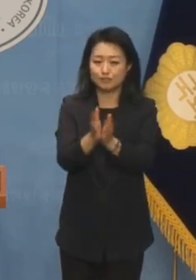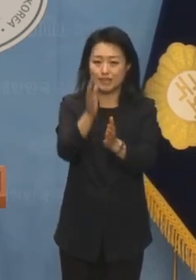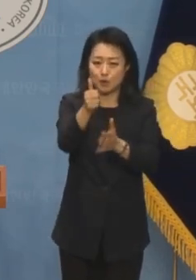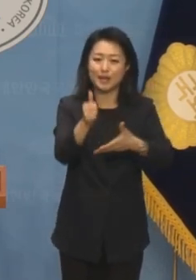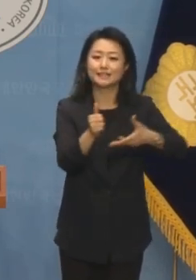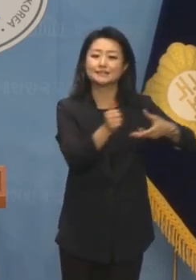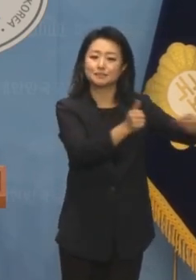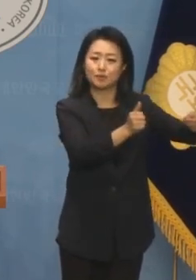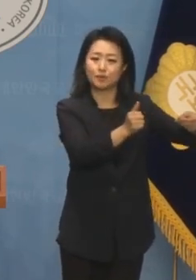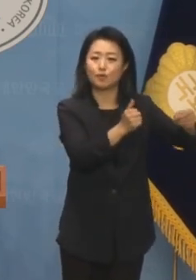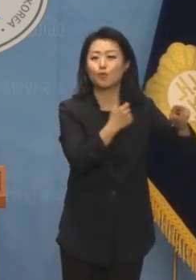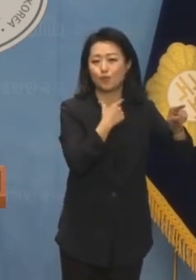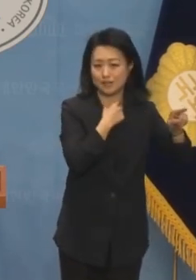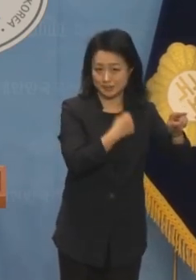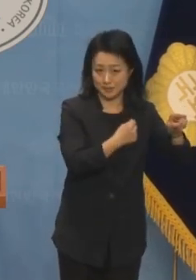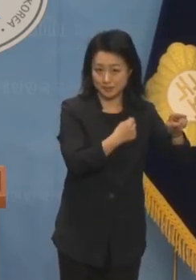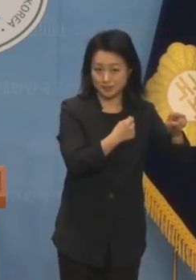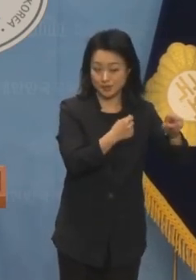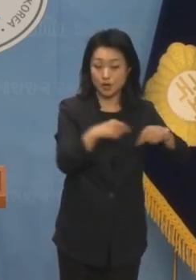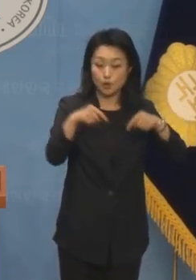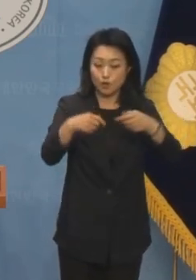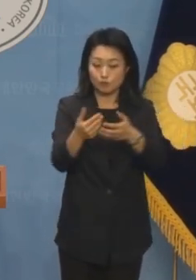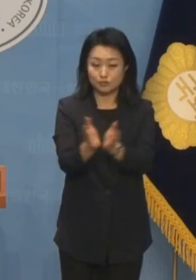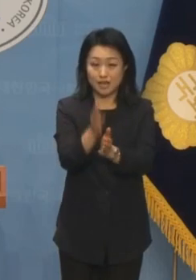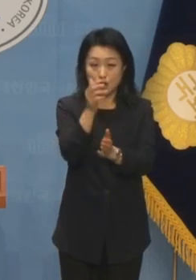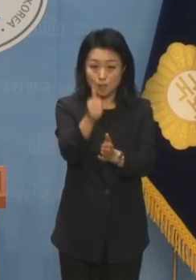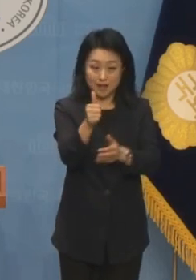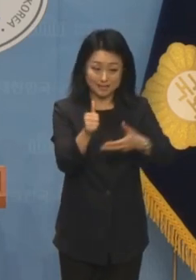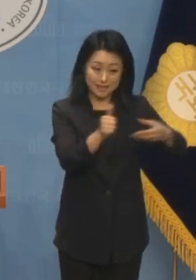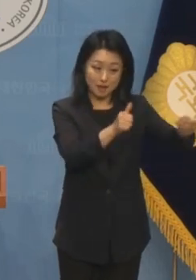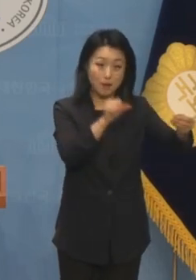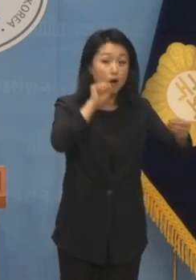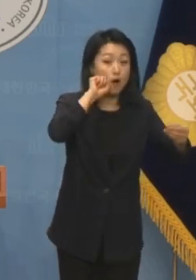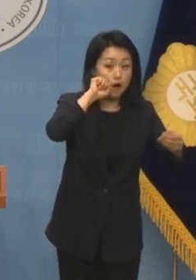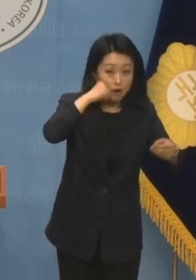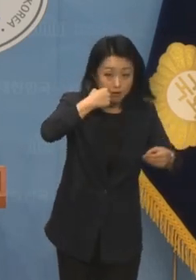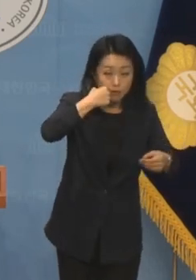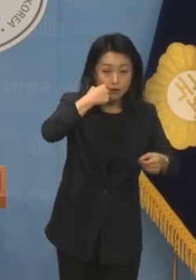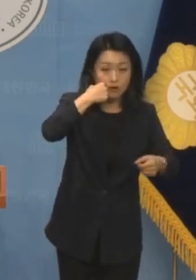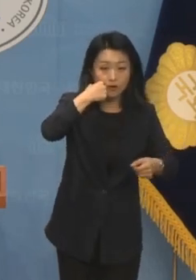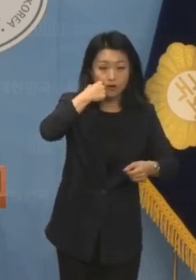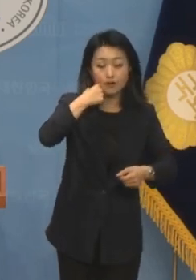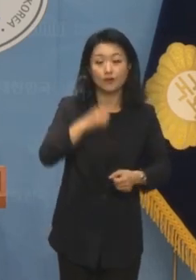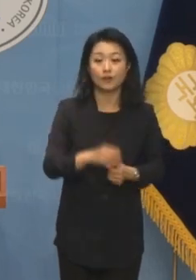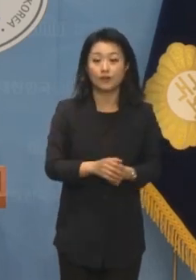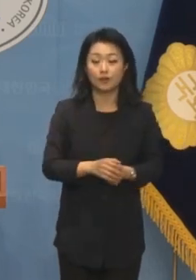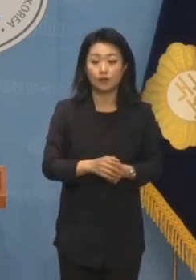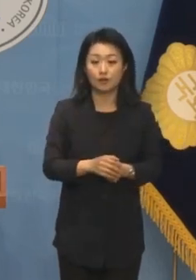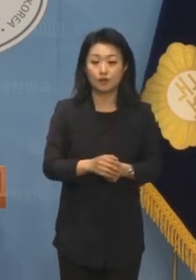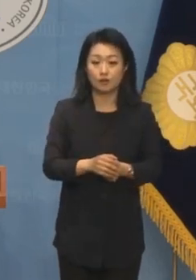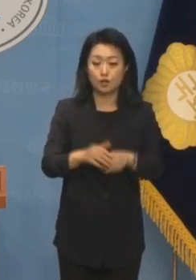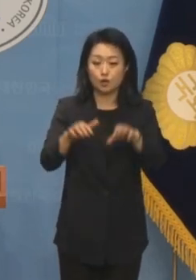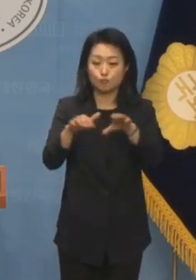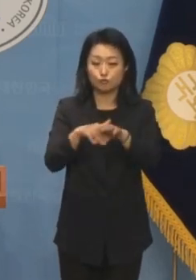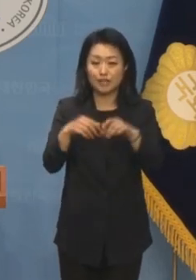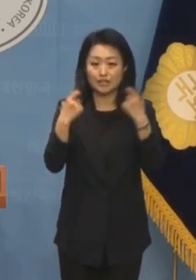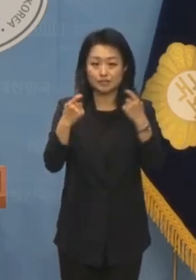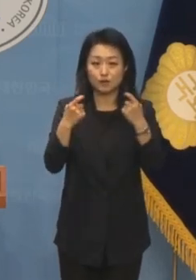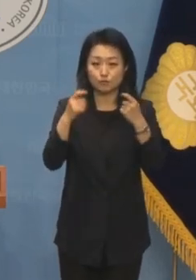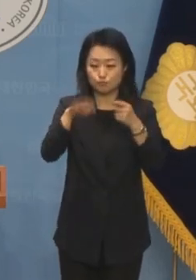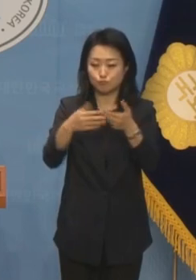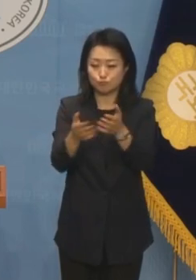참석을 요청했고 외교부 장관의 참석이 불가능하게 되자 문광부 장관의